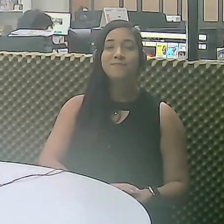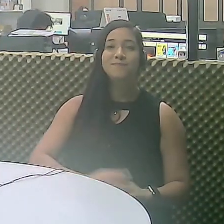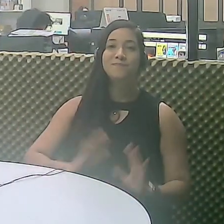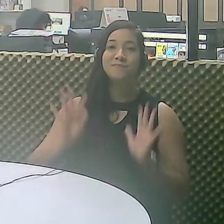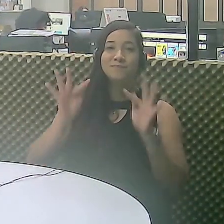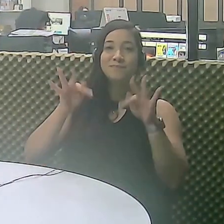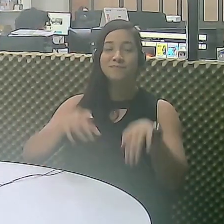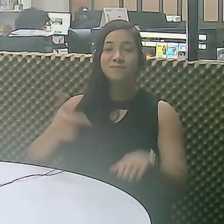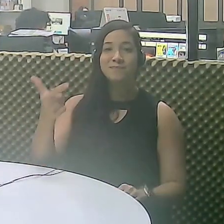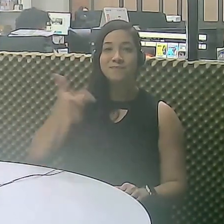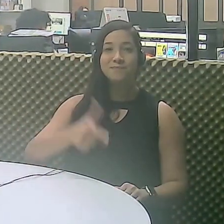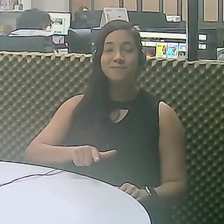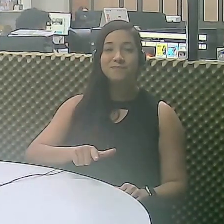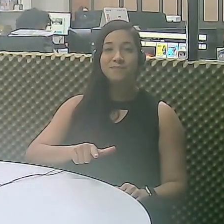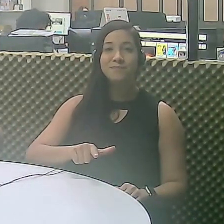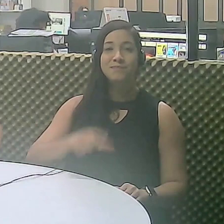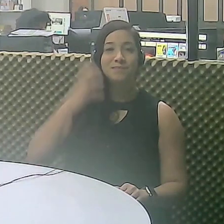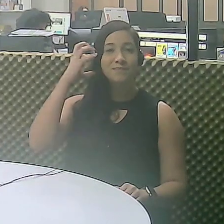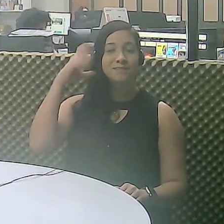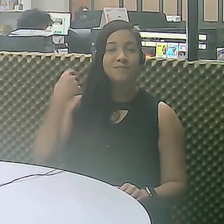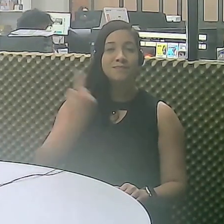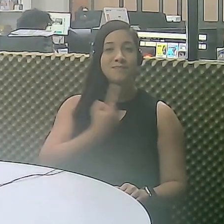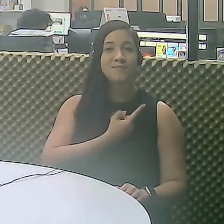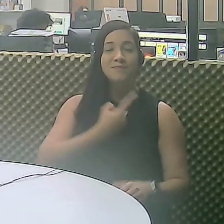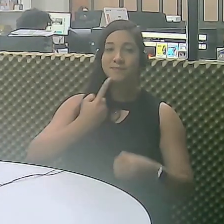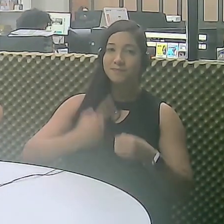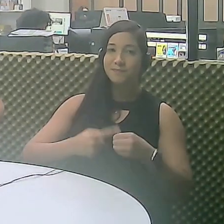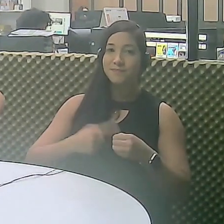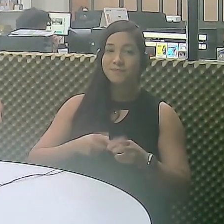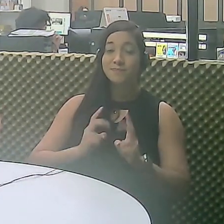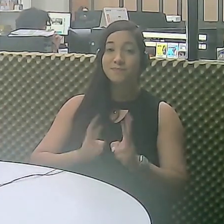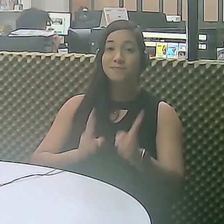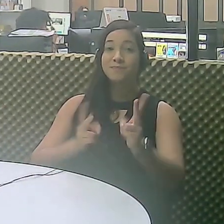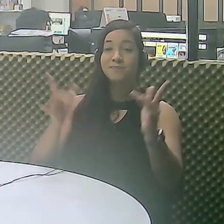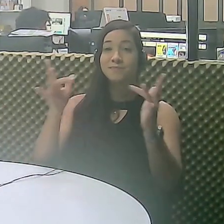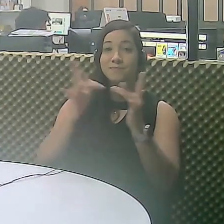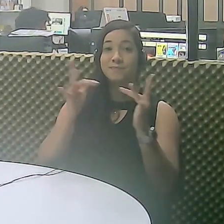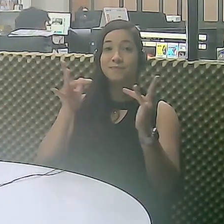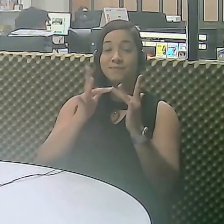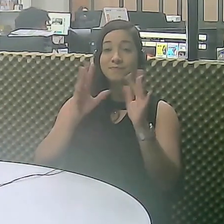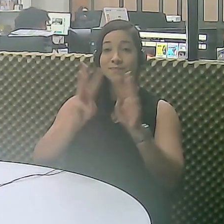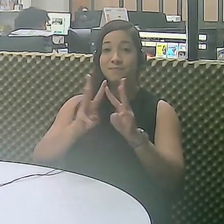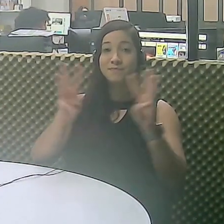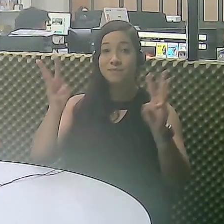próxima. Fica por aqui mais uma edição do programa da Rádio Nossa Cidade.